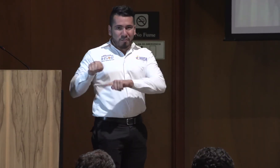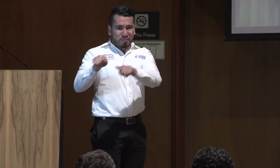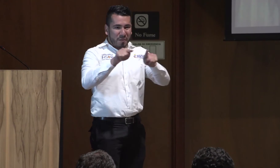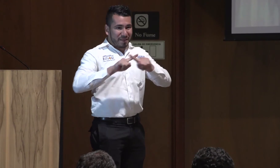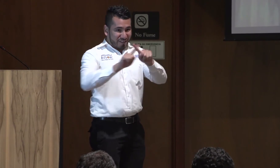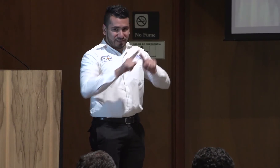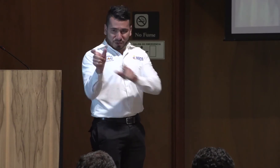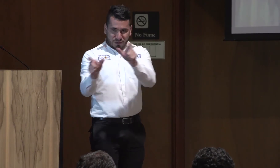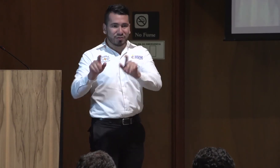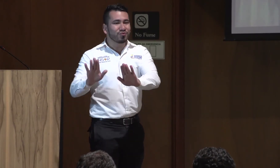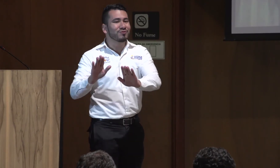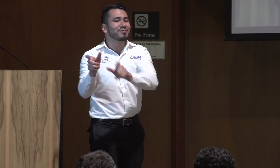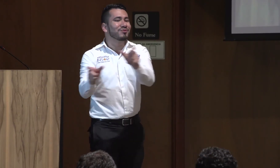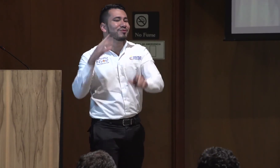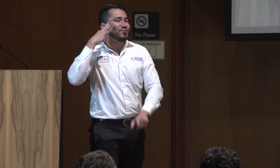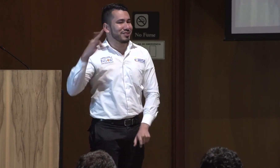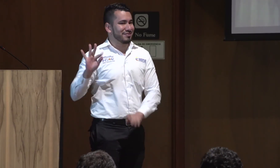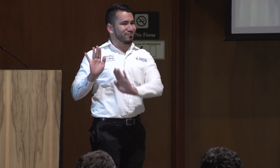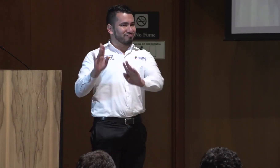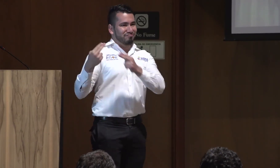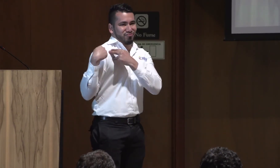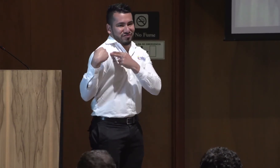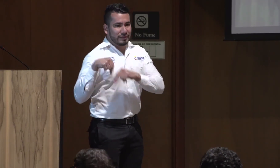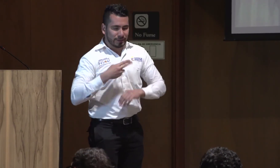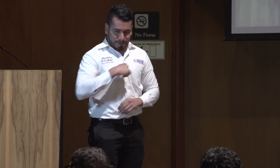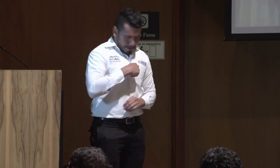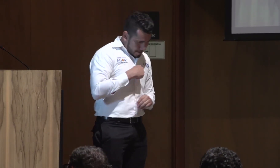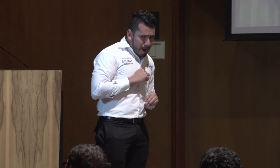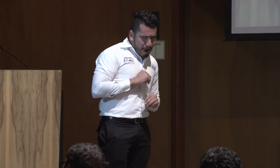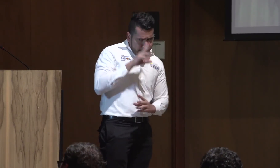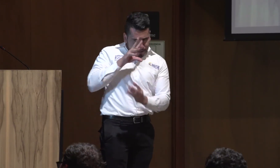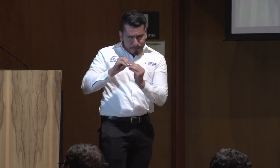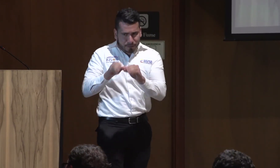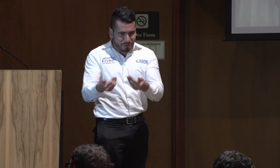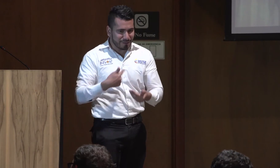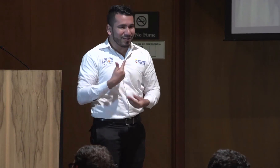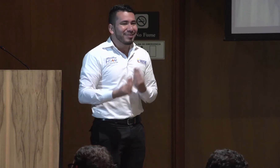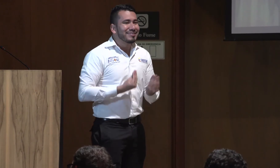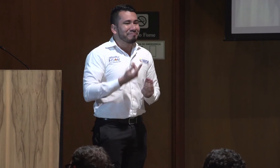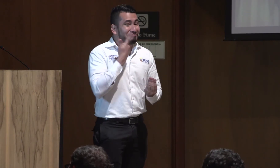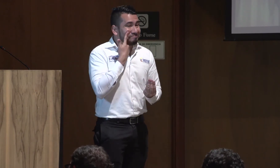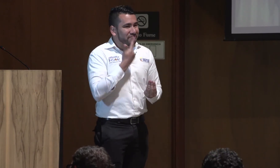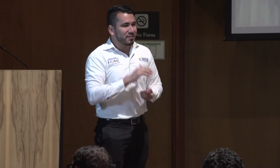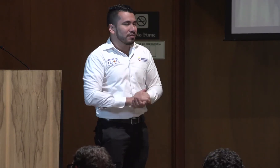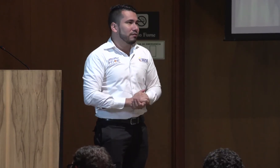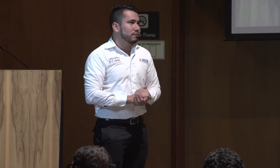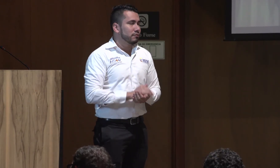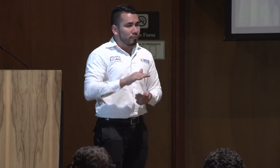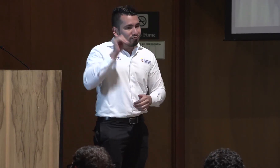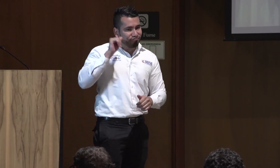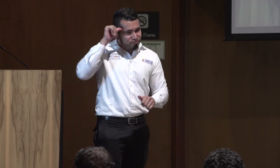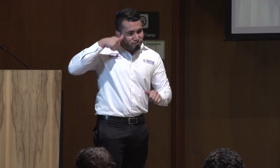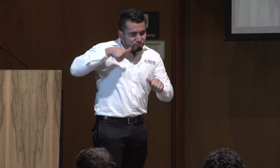personas hablantes del español, pero justamente con memoria en